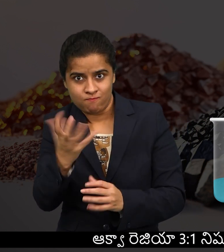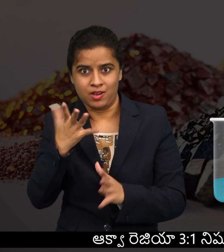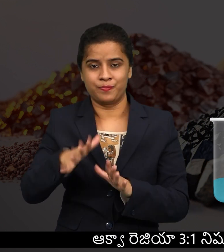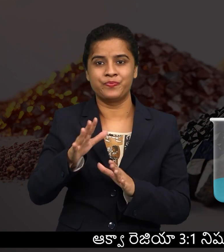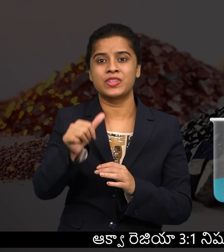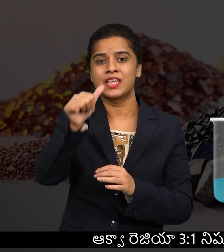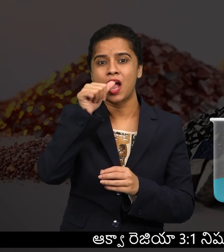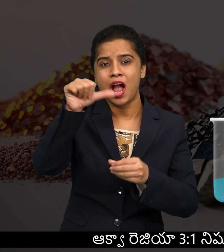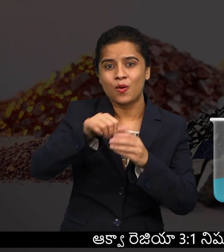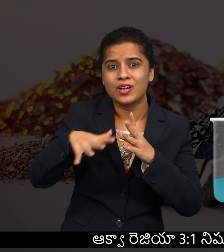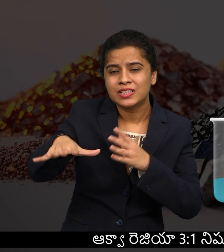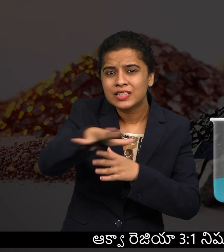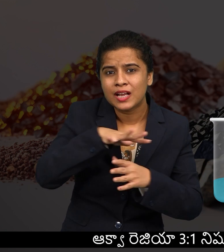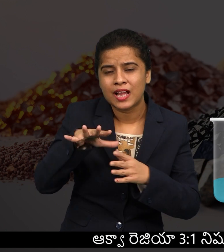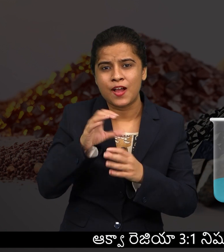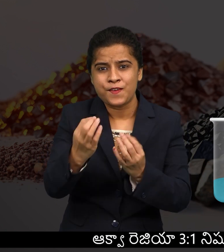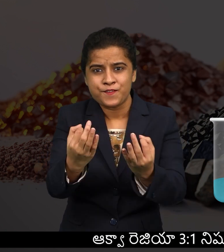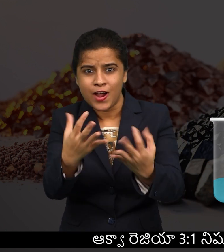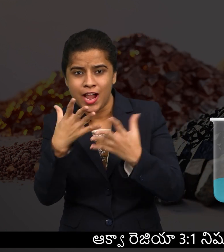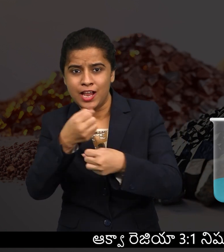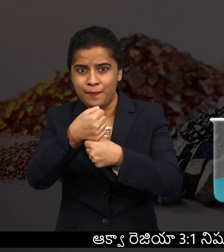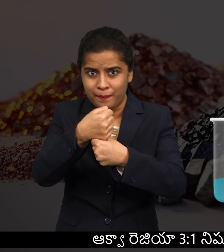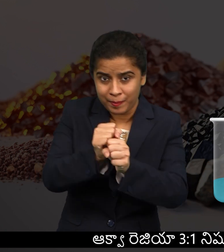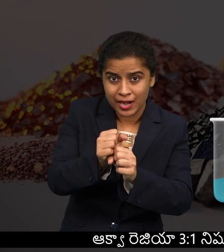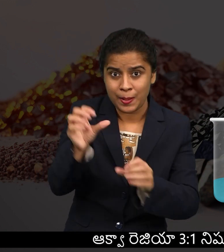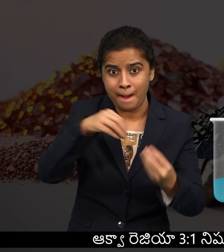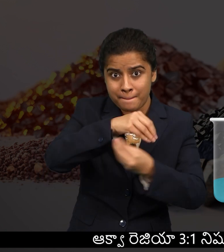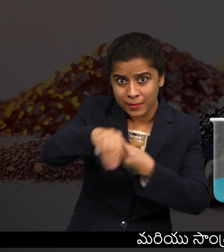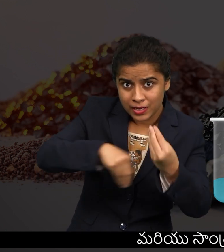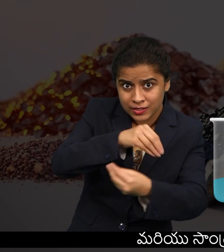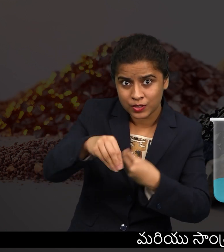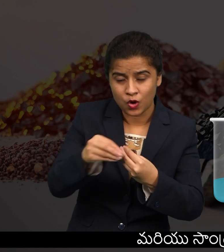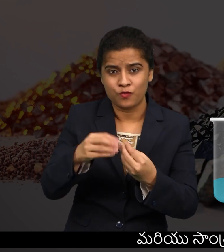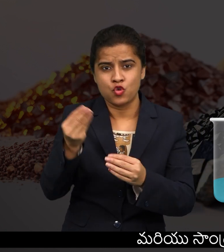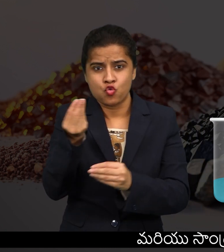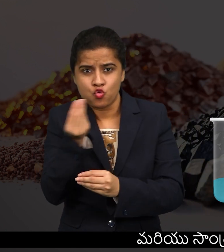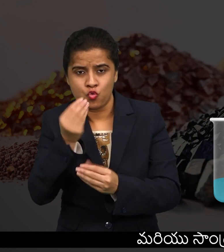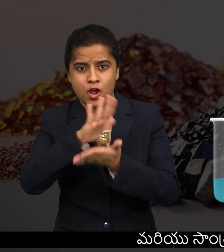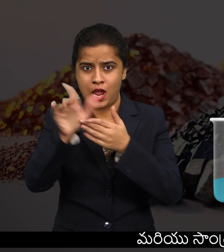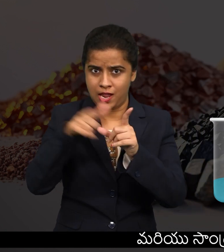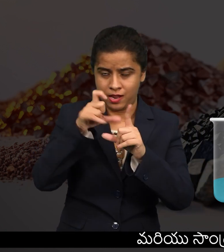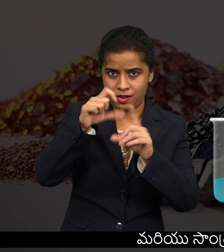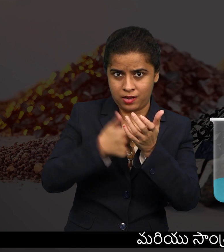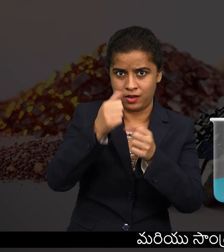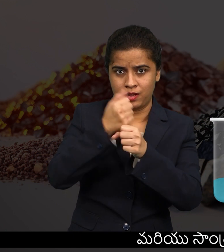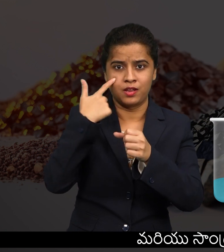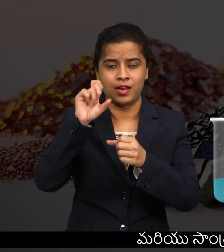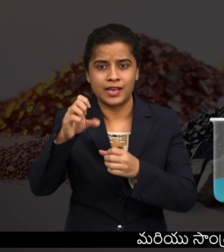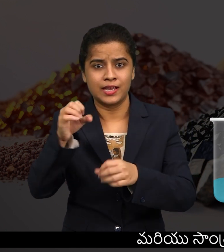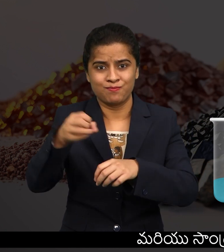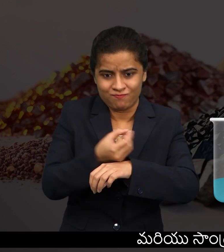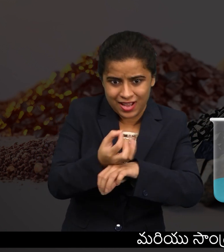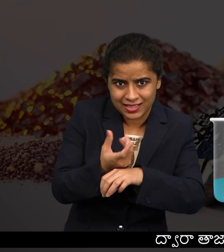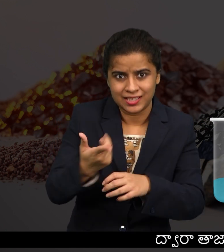ఆక్వారేజియా 3:1 నిష్పత్తిలో సాంద్రీకృత హైడ్రోక్లోరిక్ ఆమ్లం మరియు సాంద్రీకృత నైట్రిక్